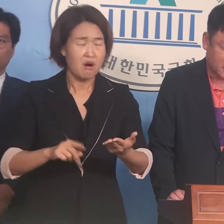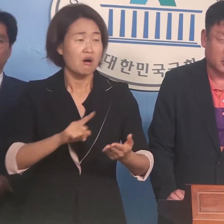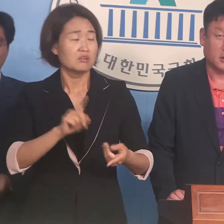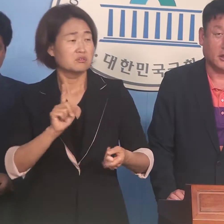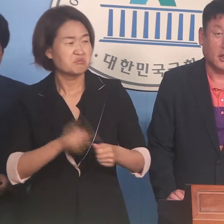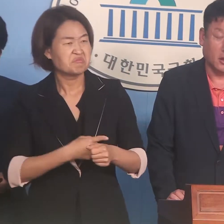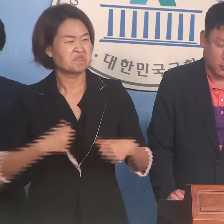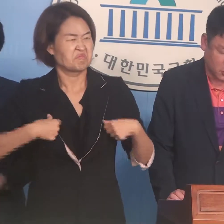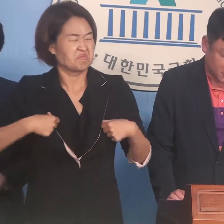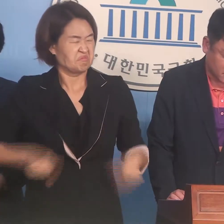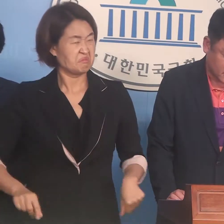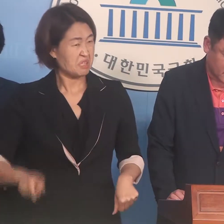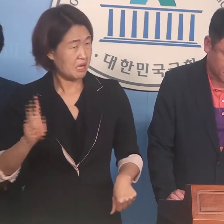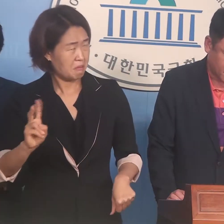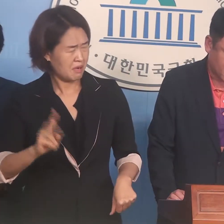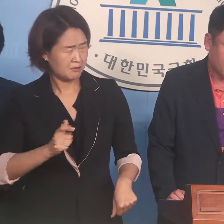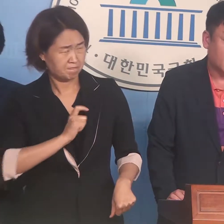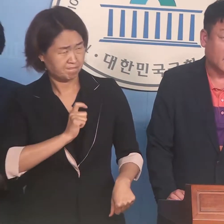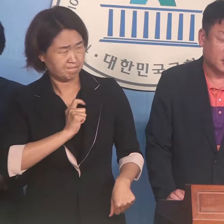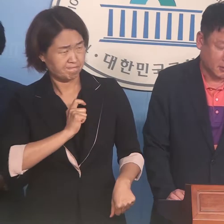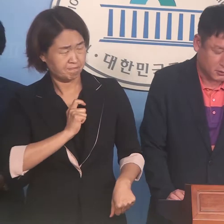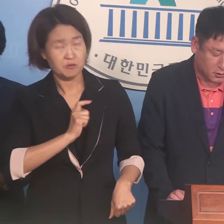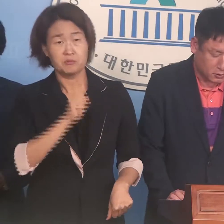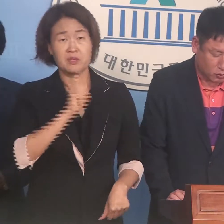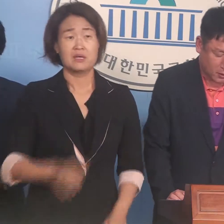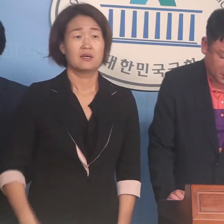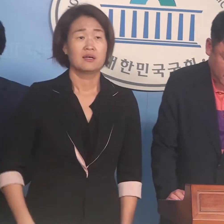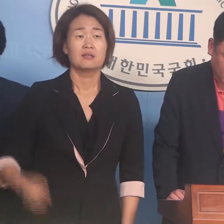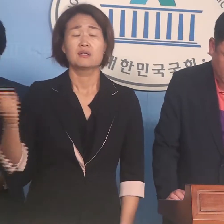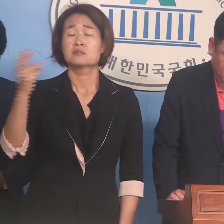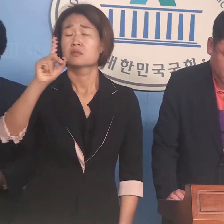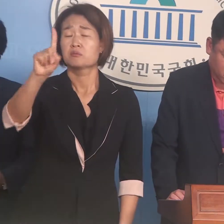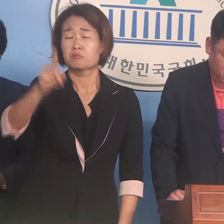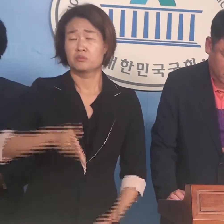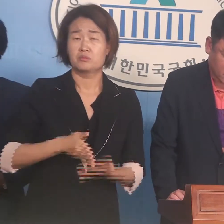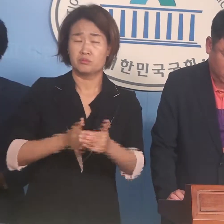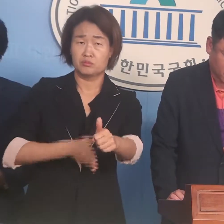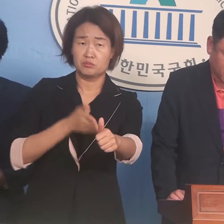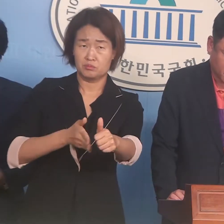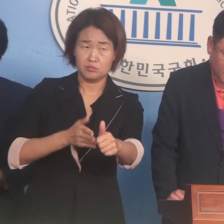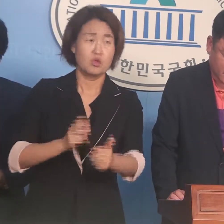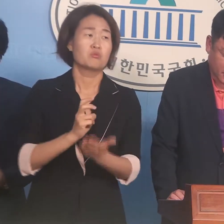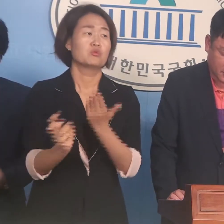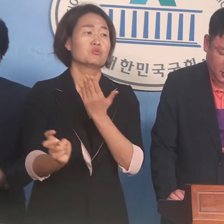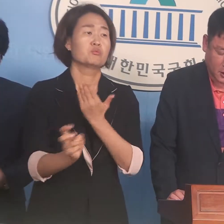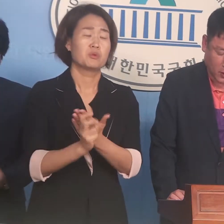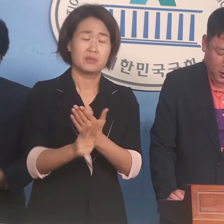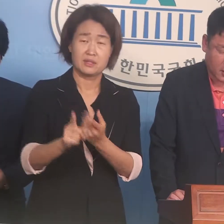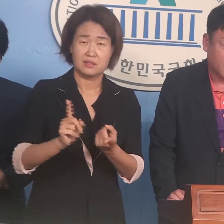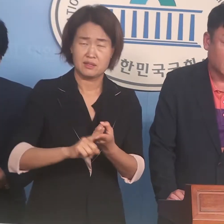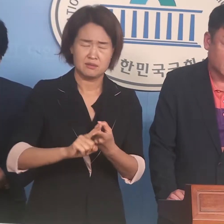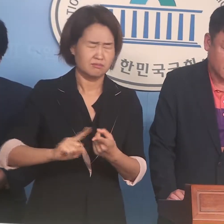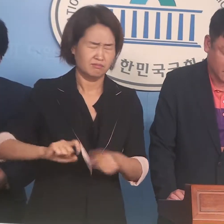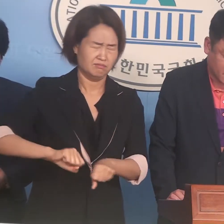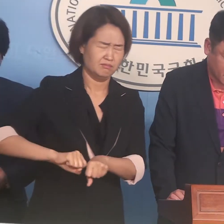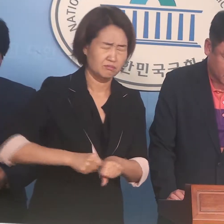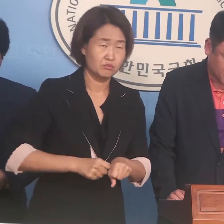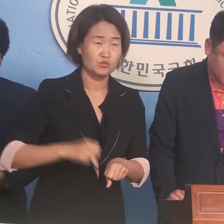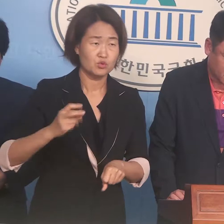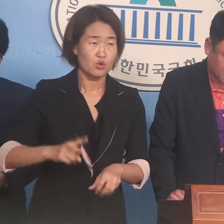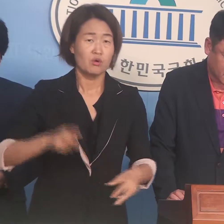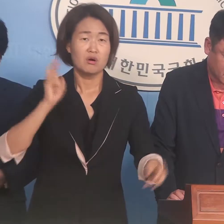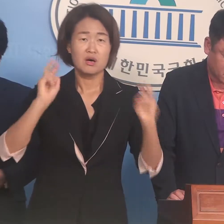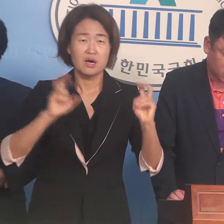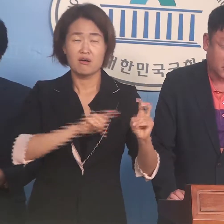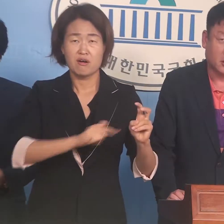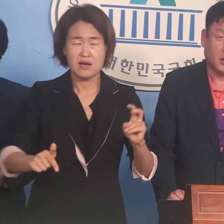포기하는 것이 아닌지 의구심이 든다. 다시 한 번 더 촉구합니다. 불공정 하도급법 위반에 대한 제재와